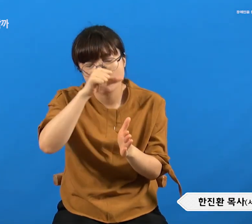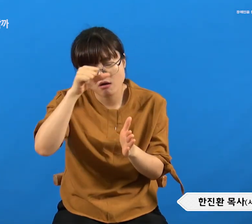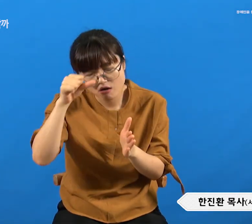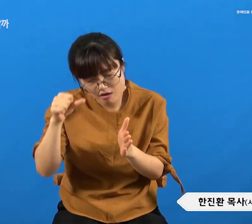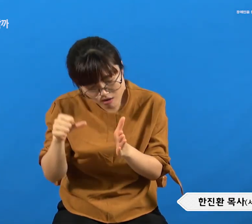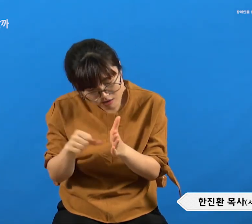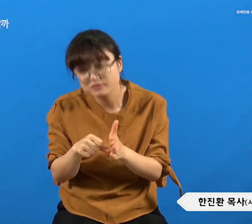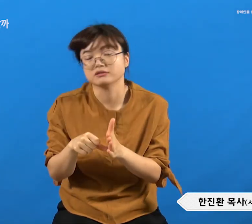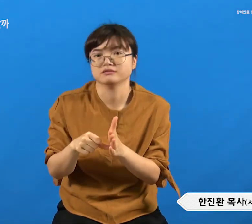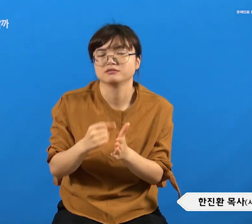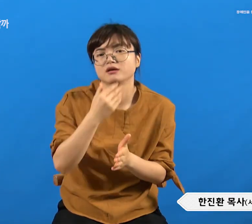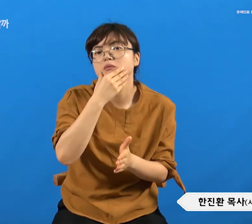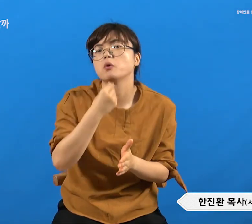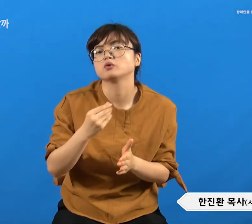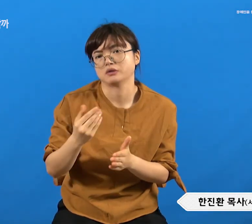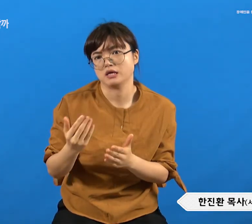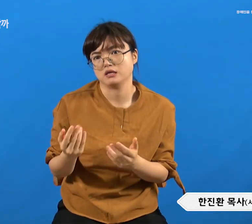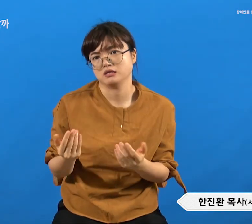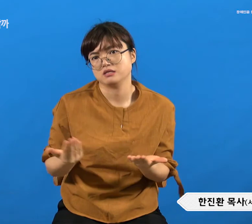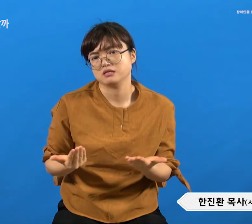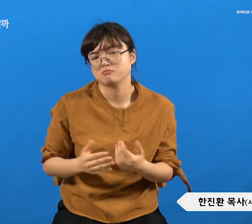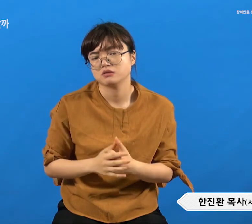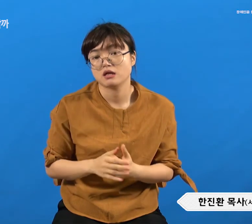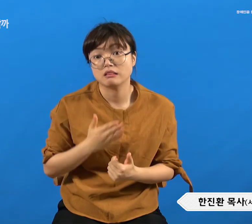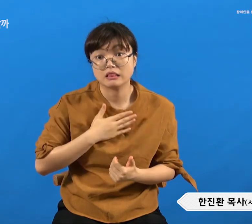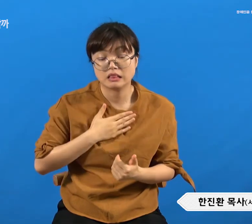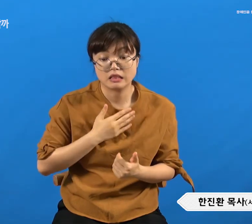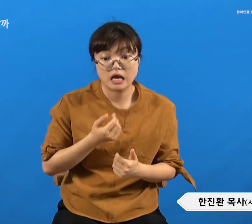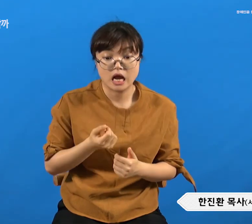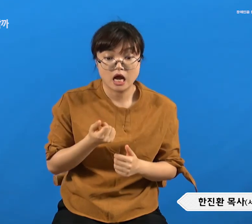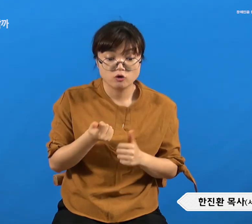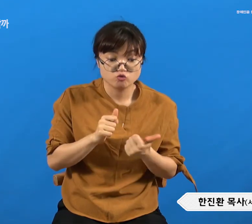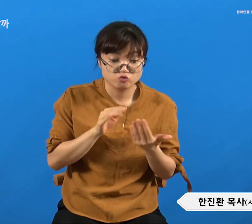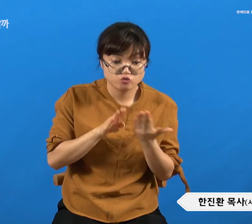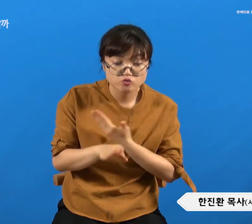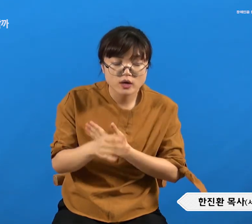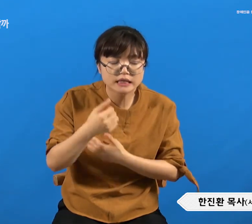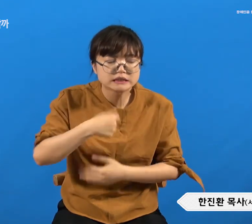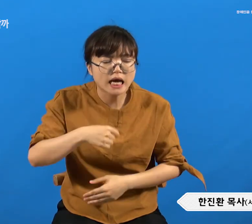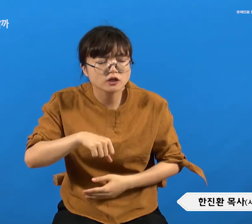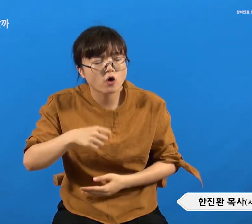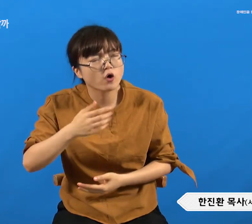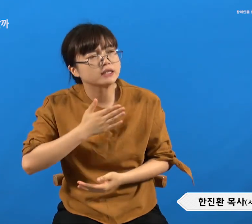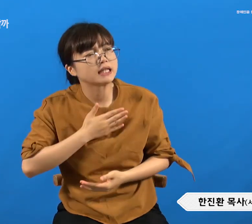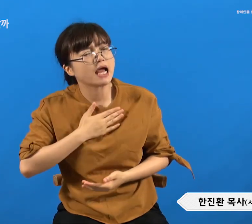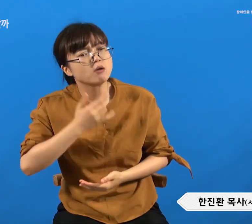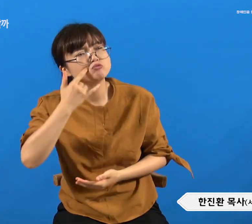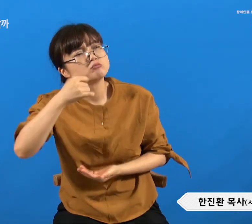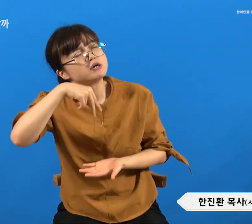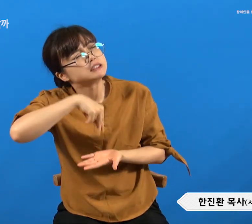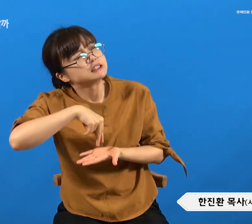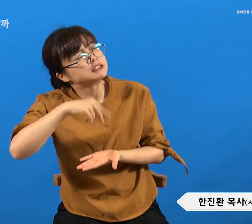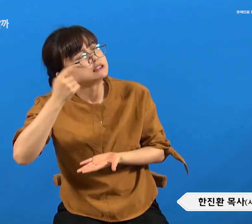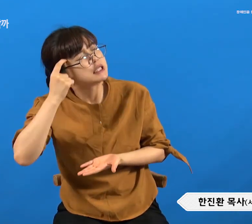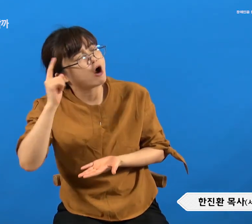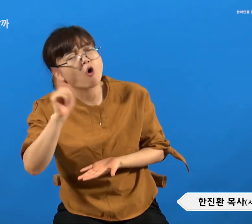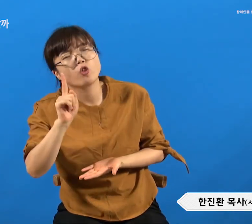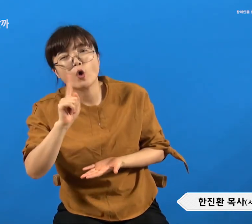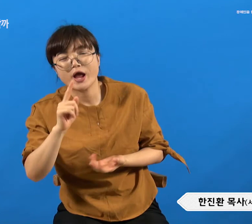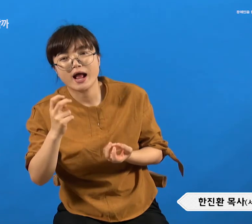좌우할 수 있습니다. 내가 떠나고 나면 자녀들은 나를 어떻게 기억할까? 우리